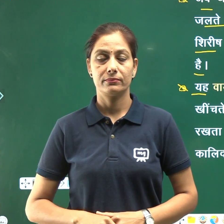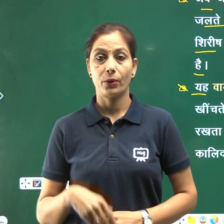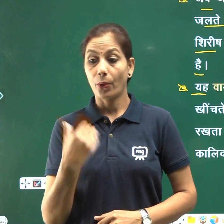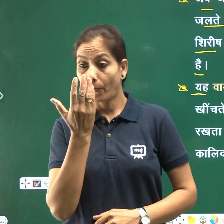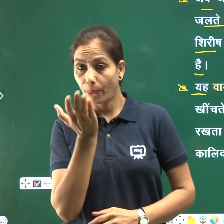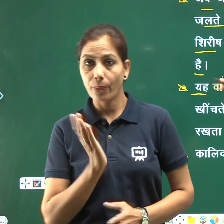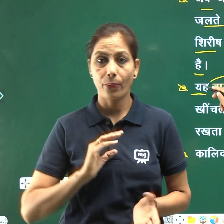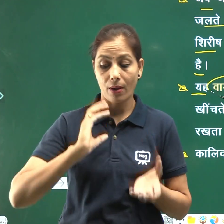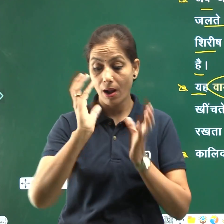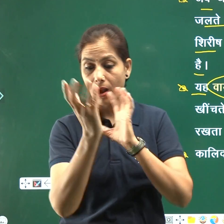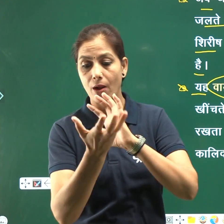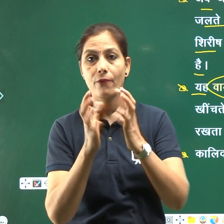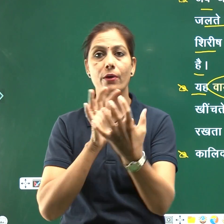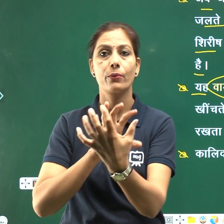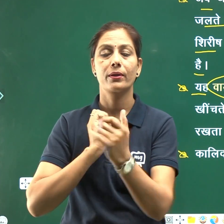वायुमंडल से